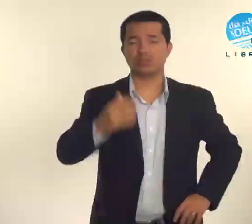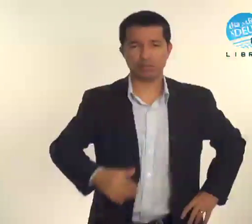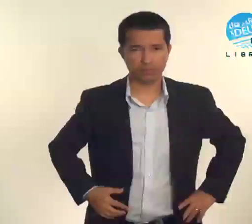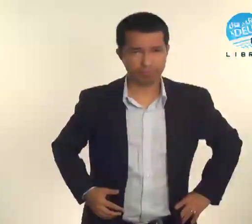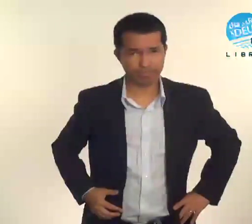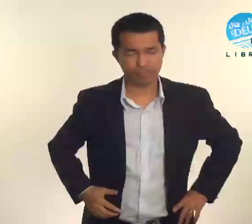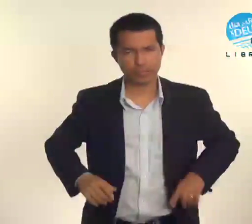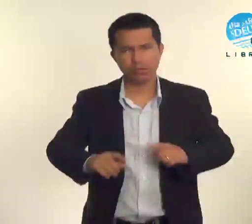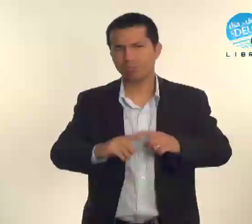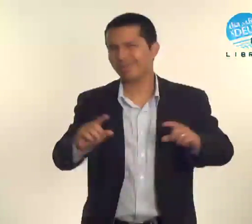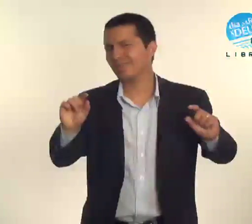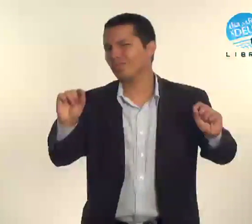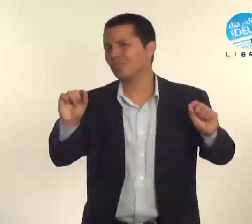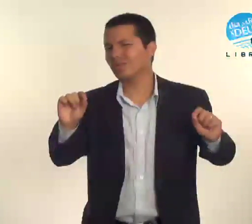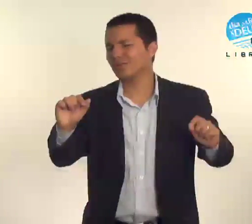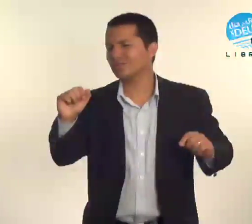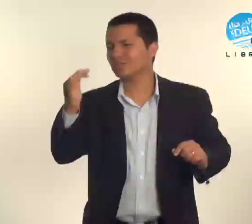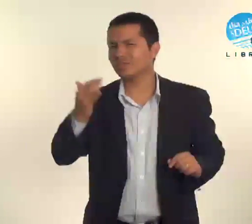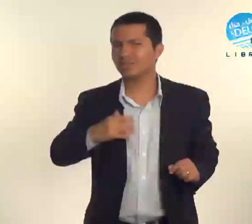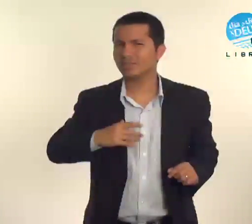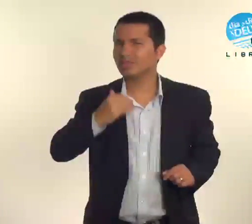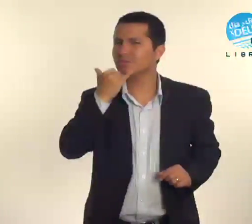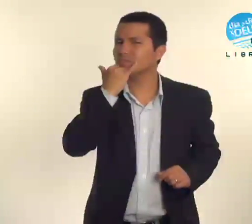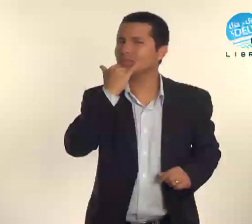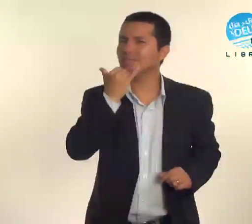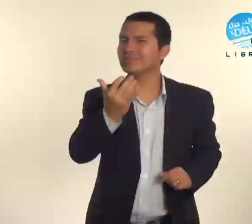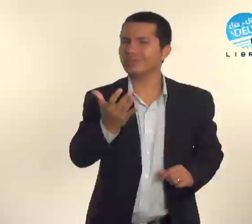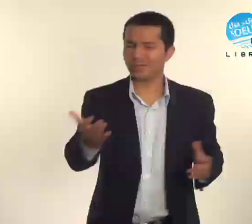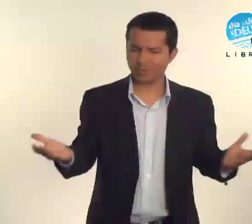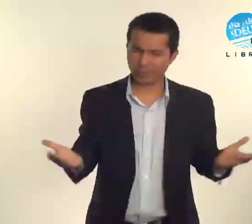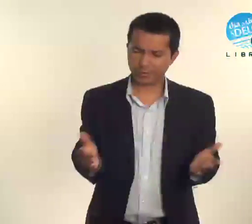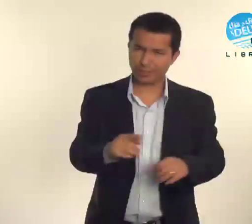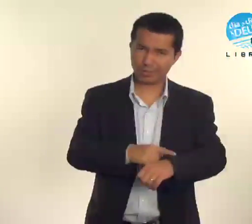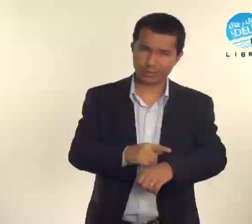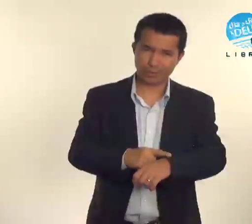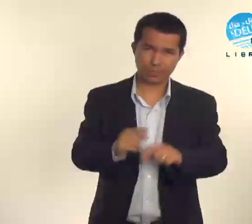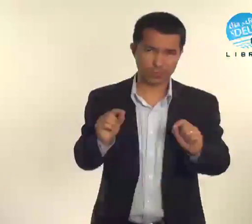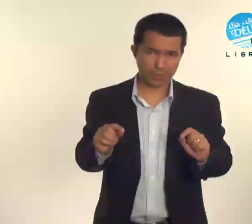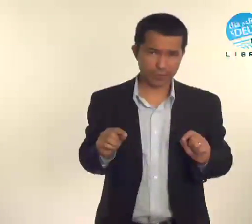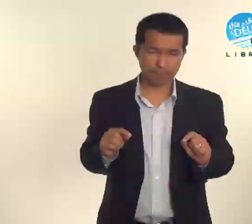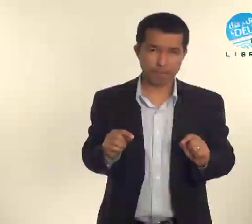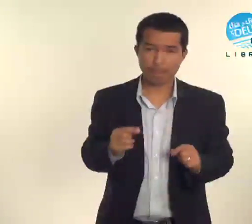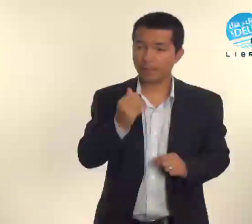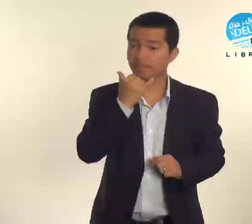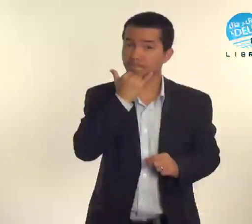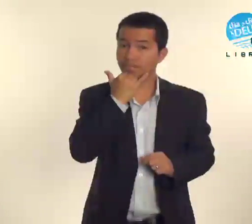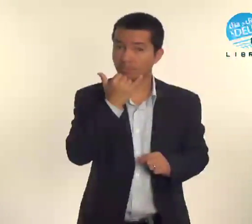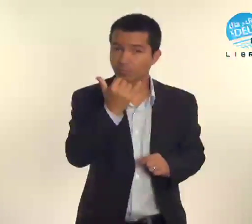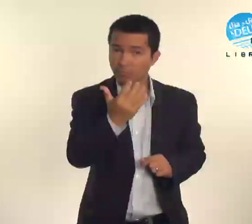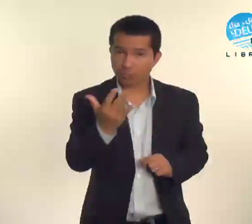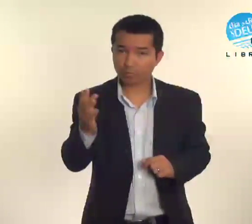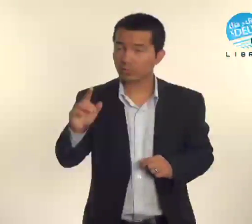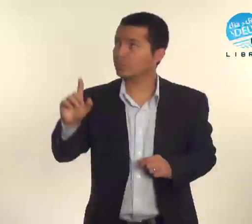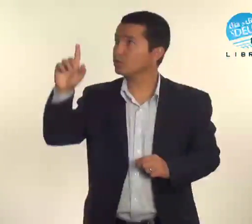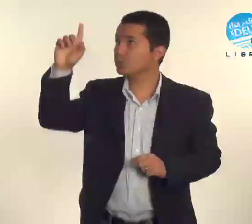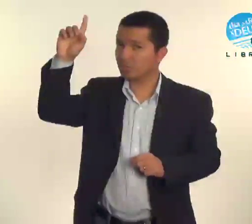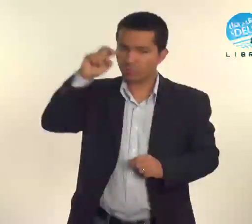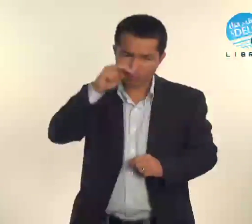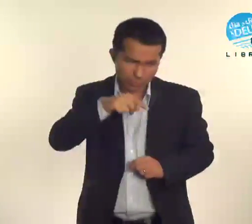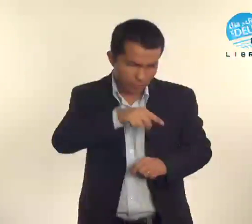Agora, o que é o perdão nesse processo? Queridos, o perdão é Deus estender a mão e